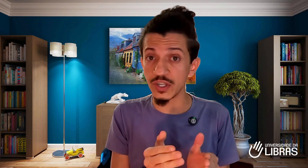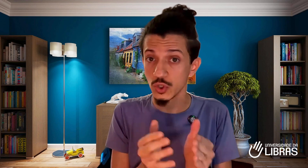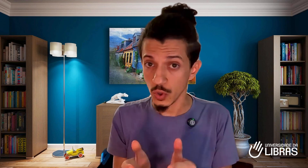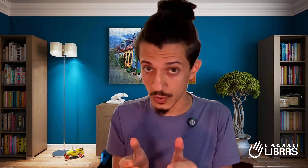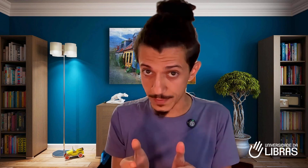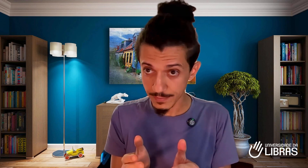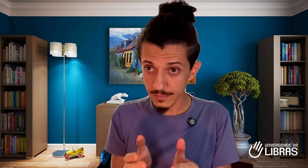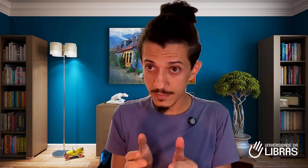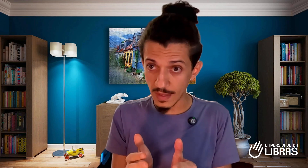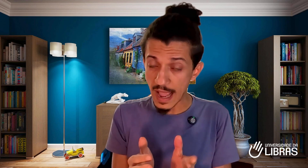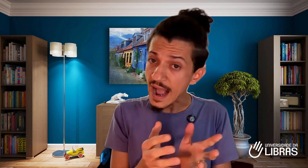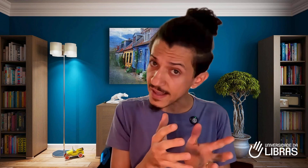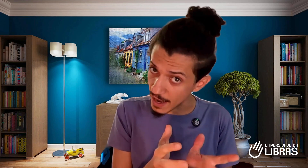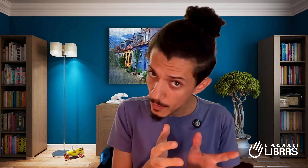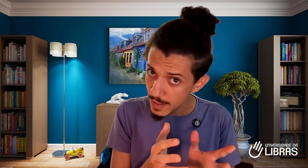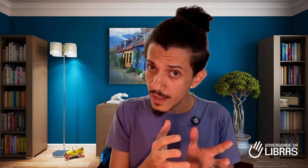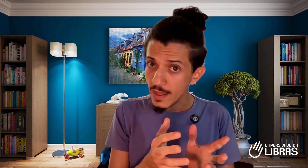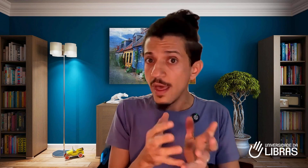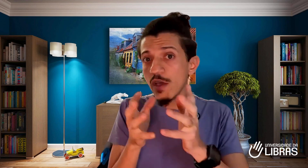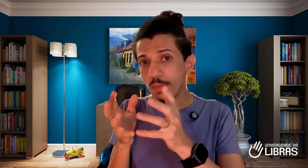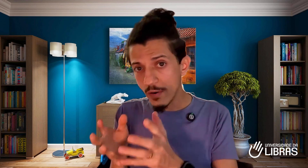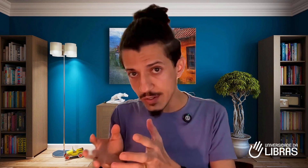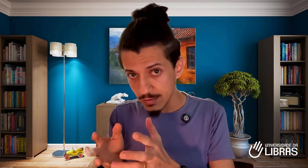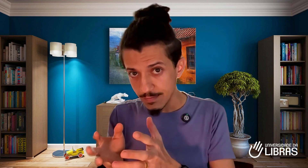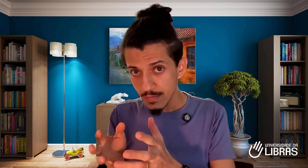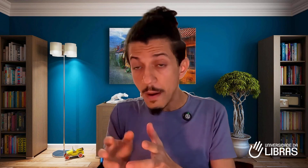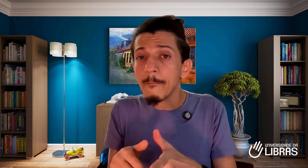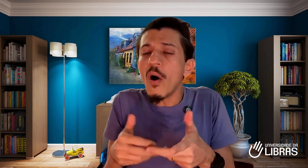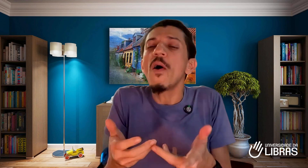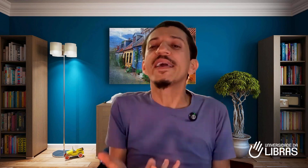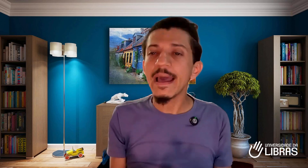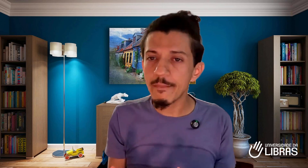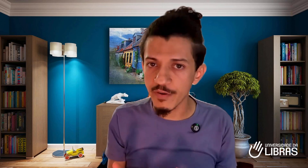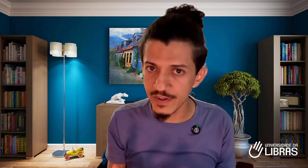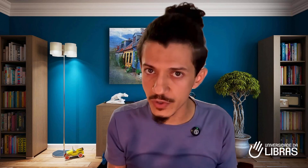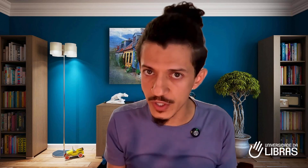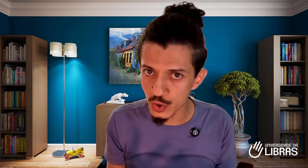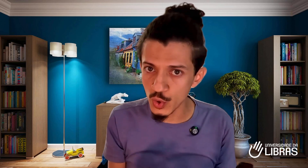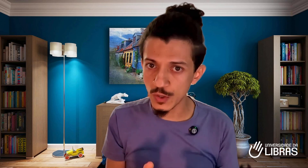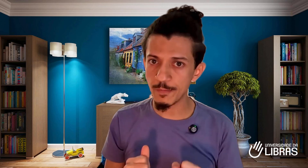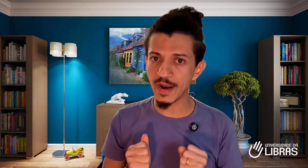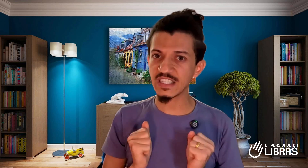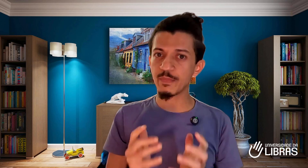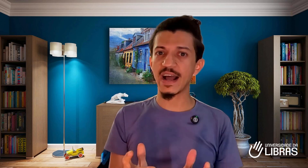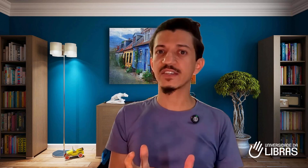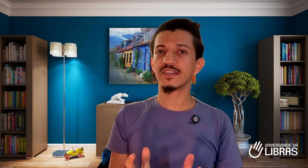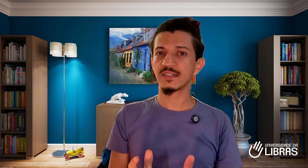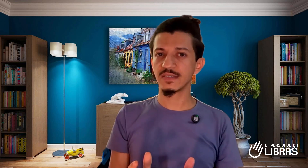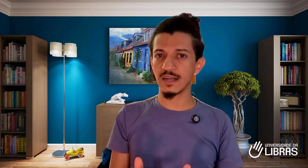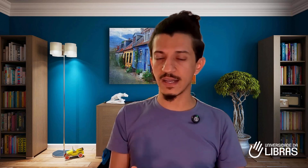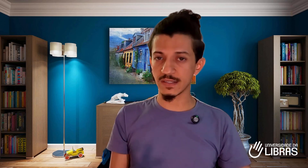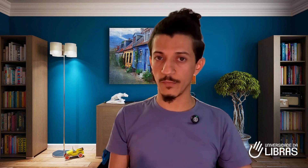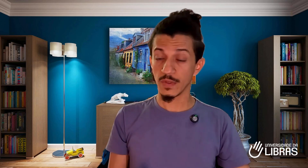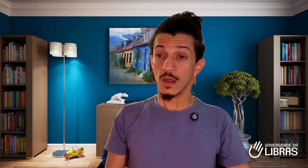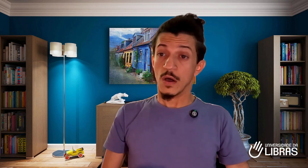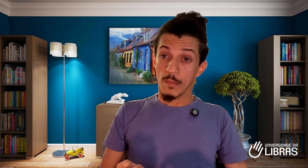surdos, a Raquel e o Maurício. Por que professores surdos para as práticas de sinalização? Porque